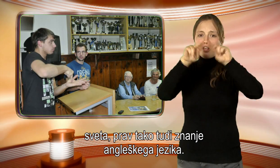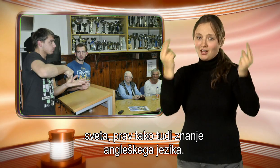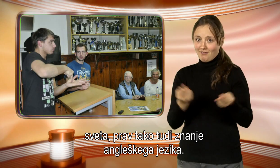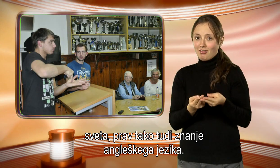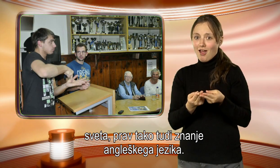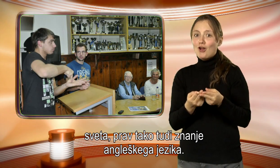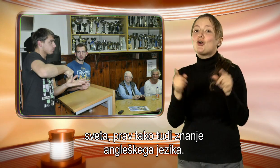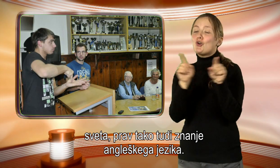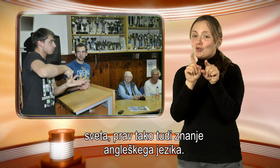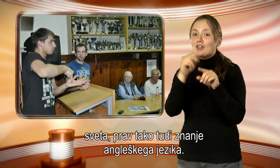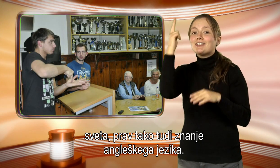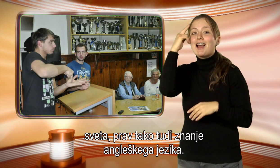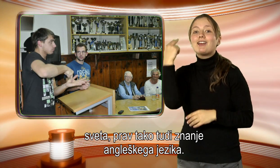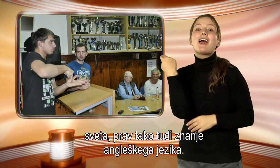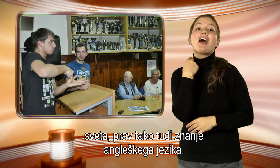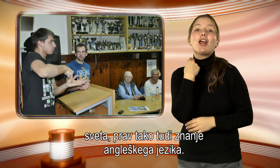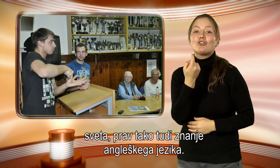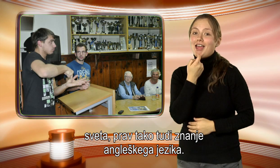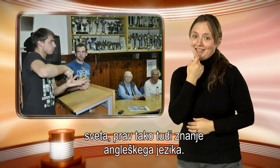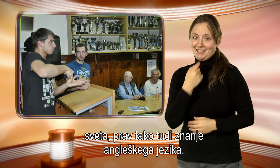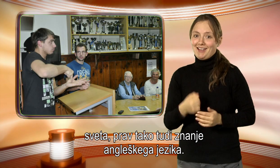sveta, prav tako tudi znanje angleškega